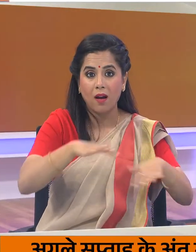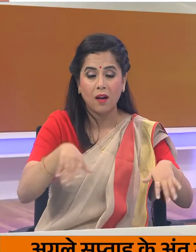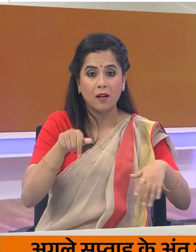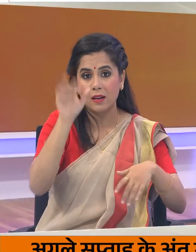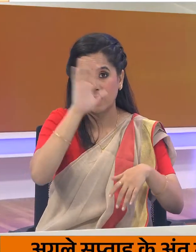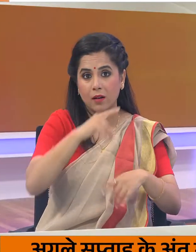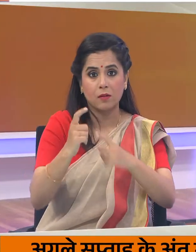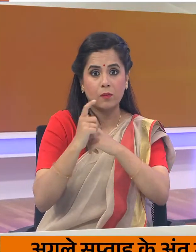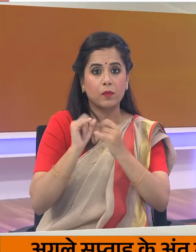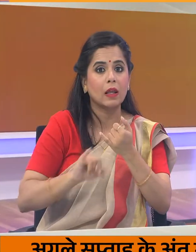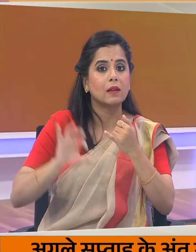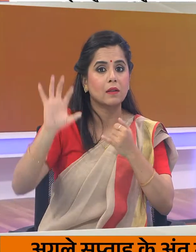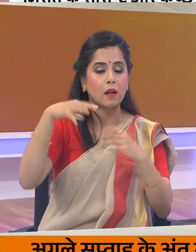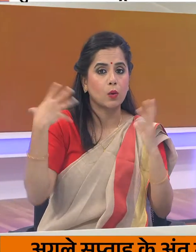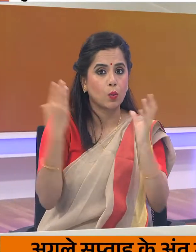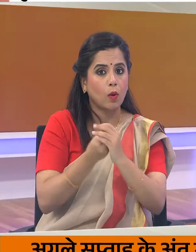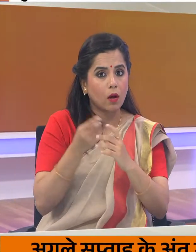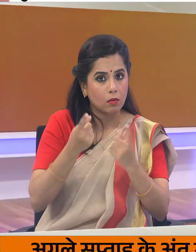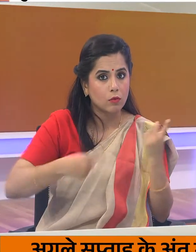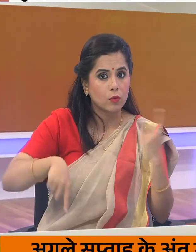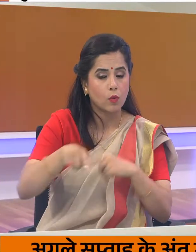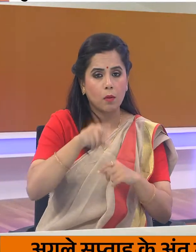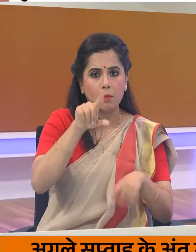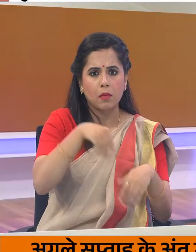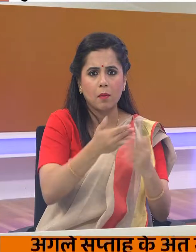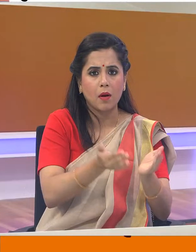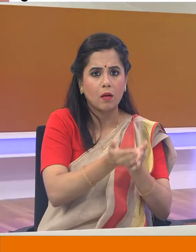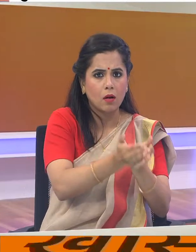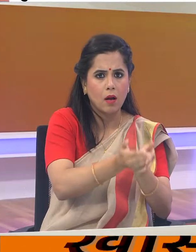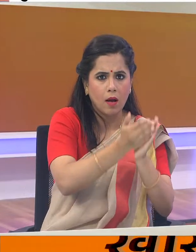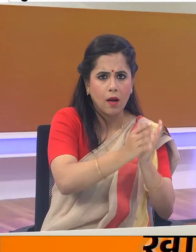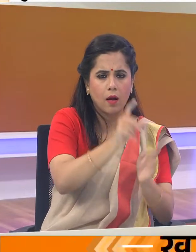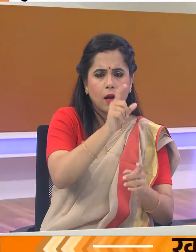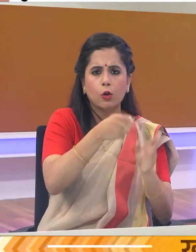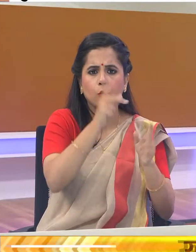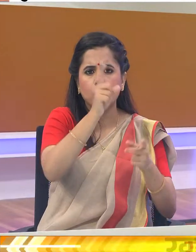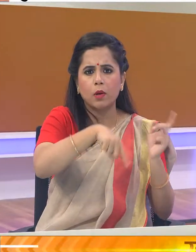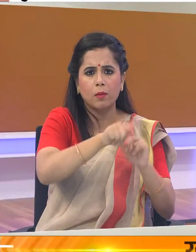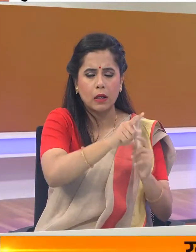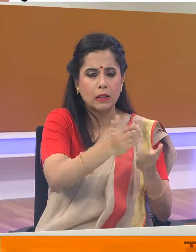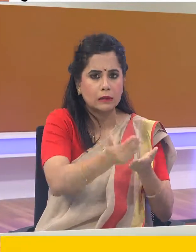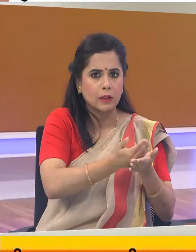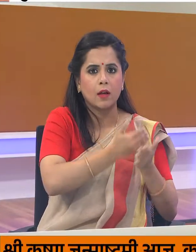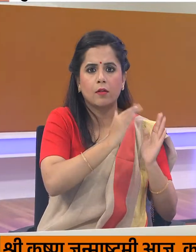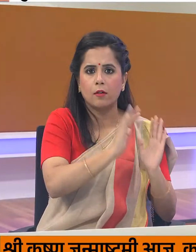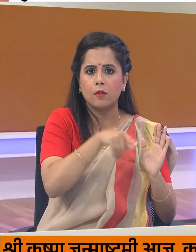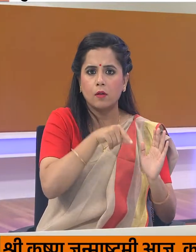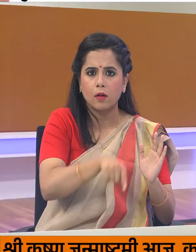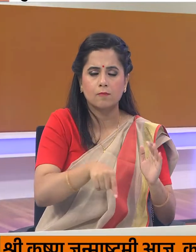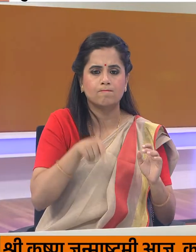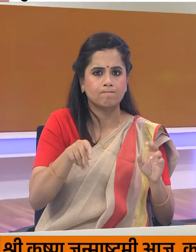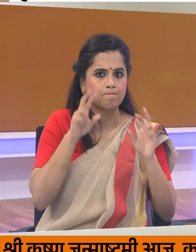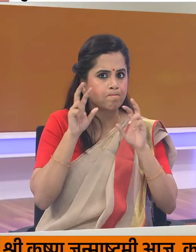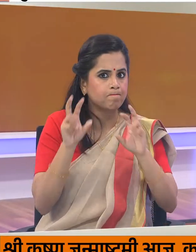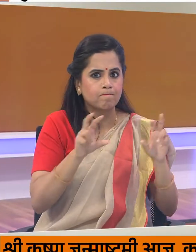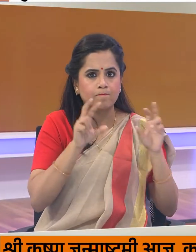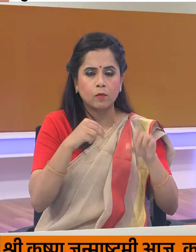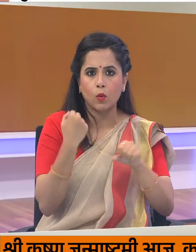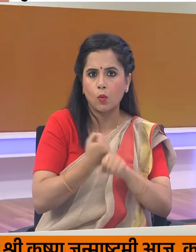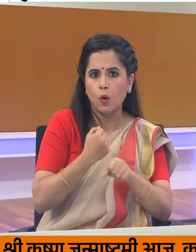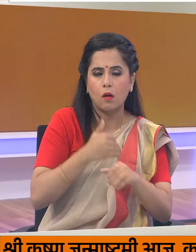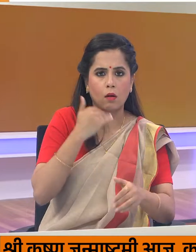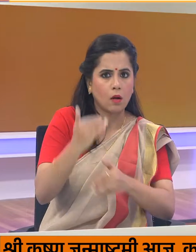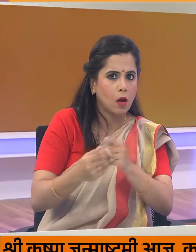की एजेंसियों के साथ मिलकर नाविकों और आम लोगों की सुरक्षा के लिए लगातार मुस्तैदी